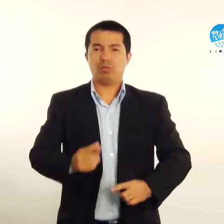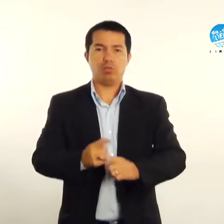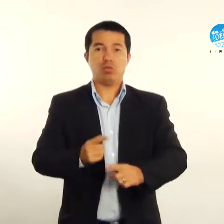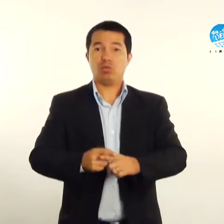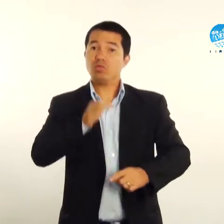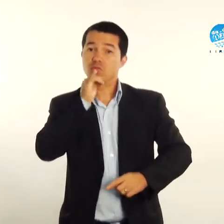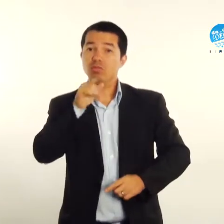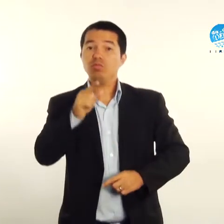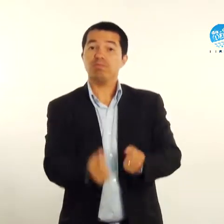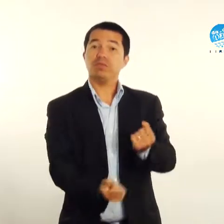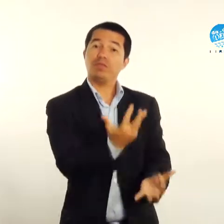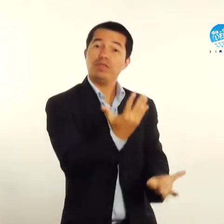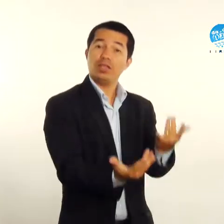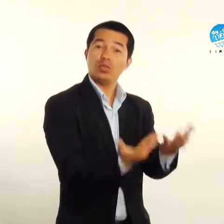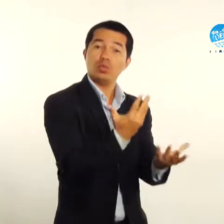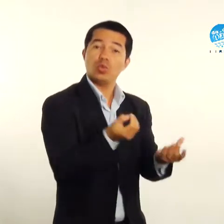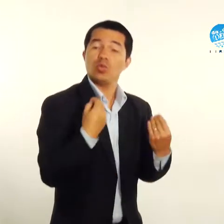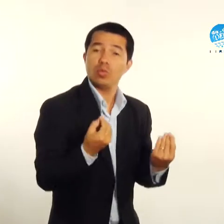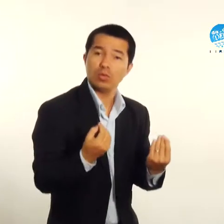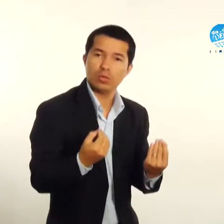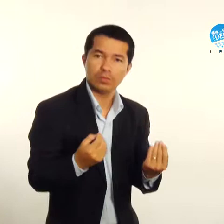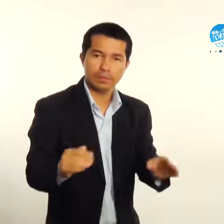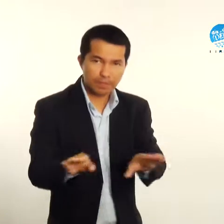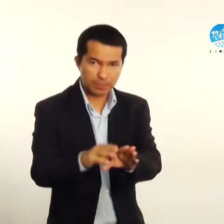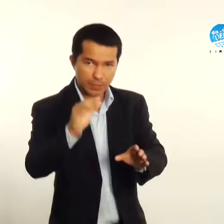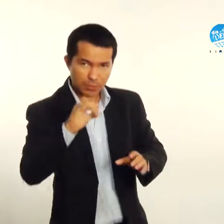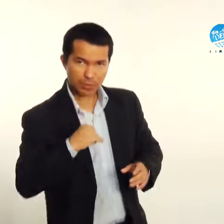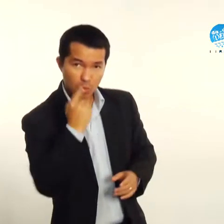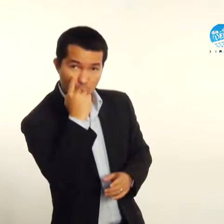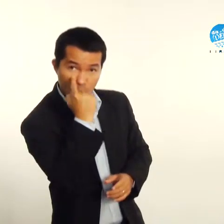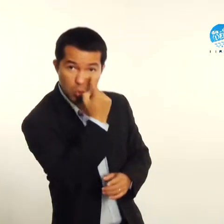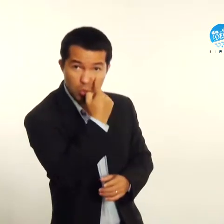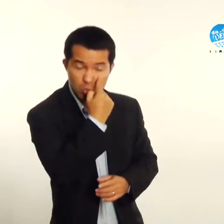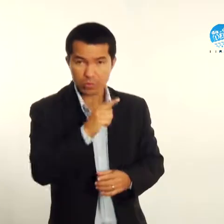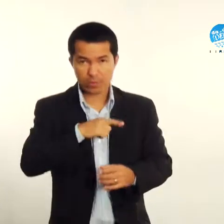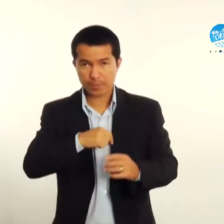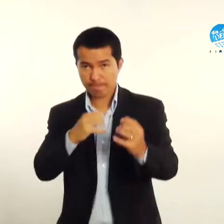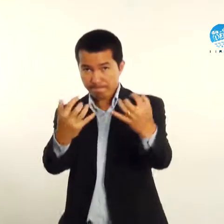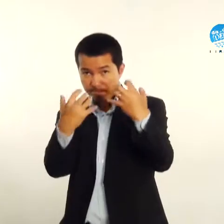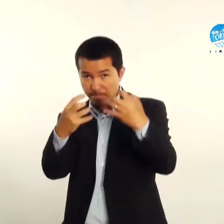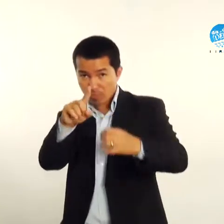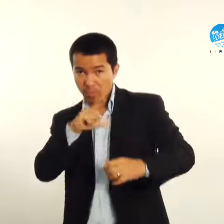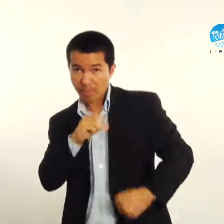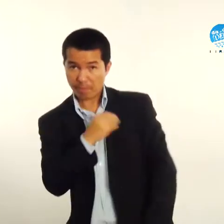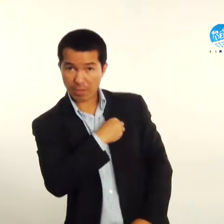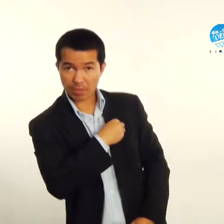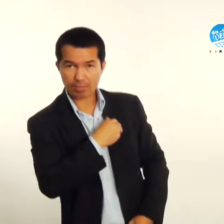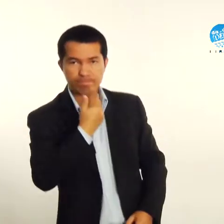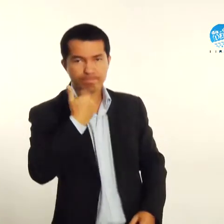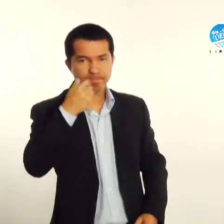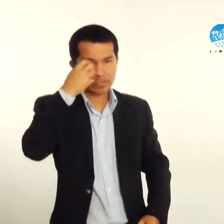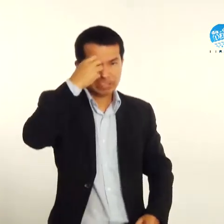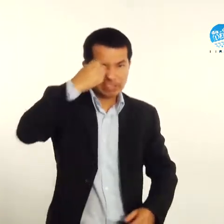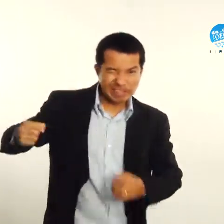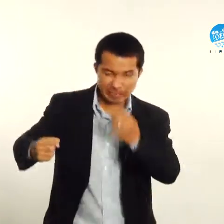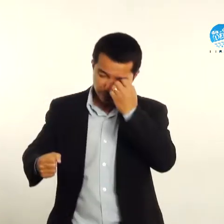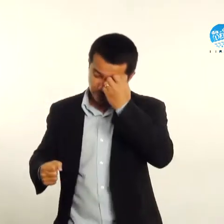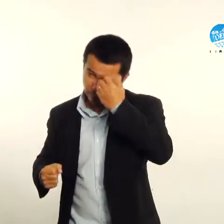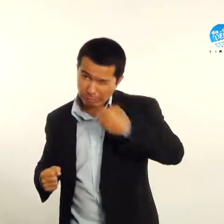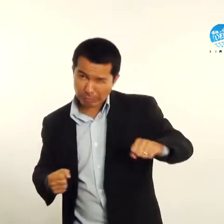fogo eterno. E se o seu olho o fizer tropeçar, arranque-o e jogue-o fora. É